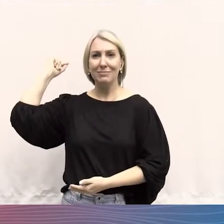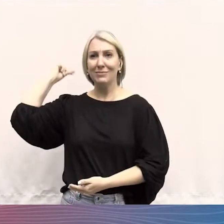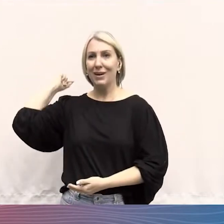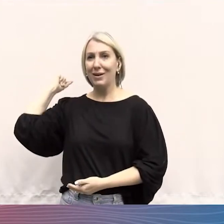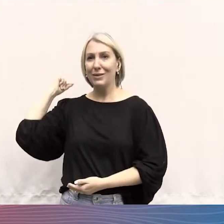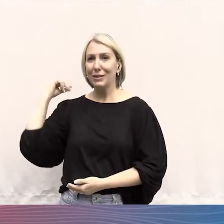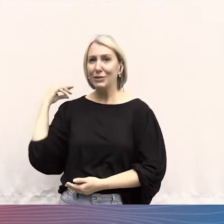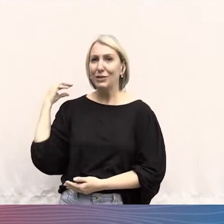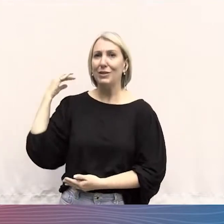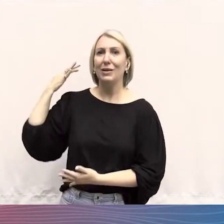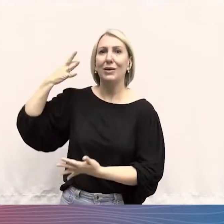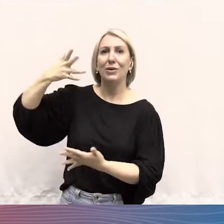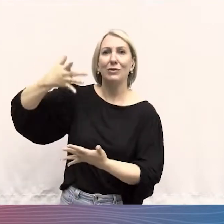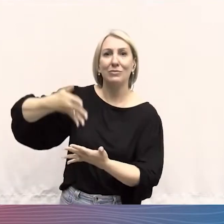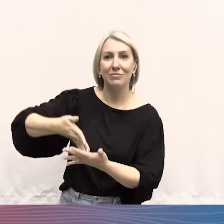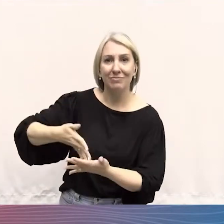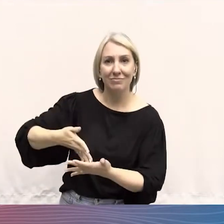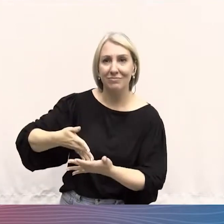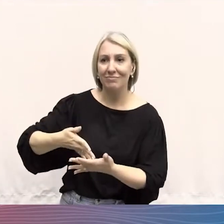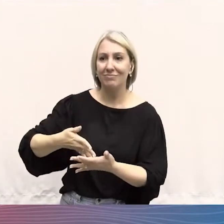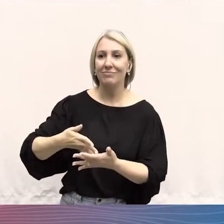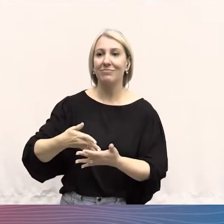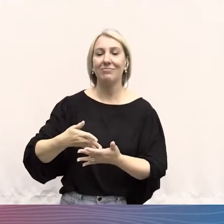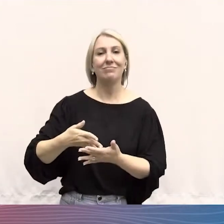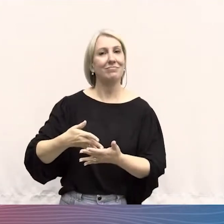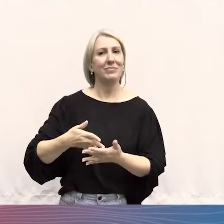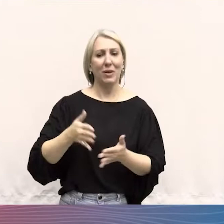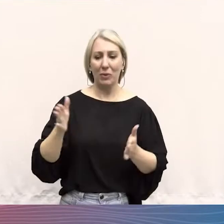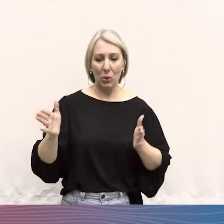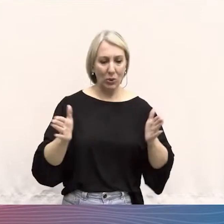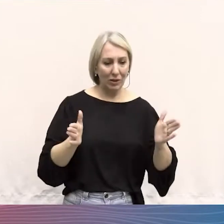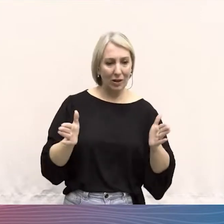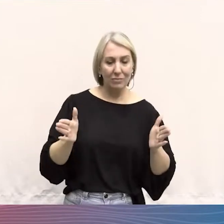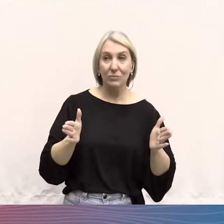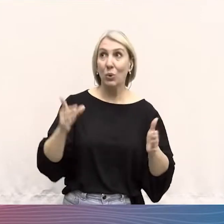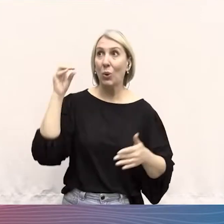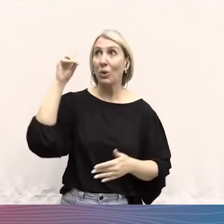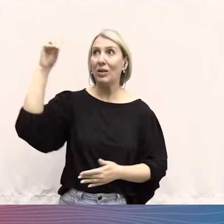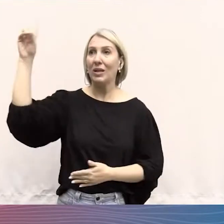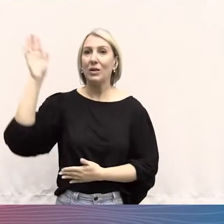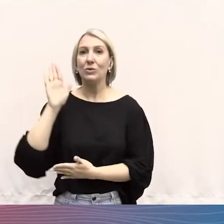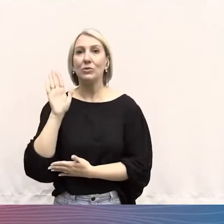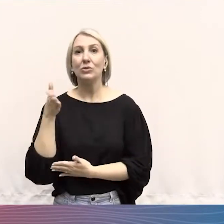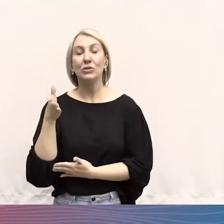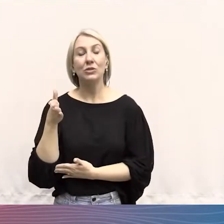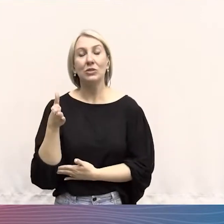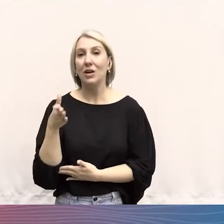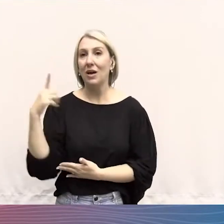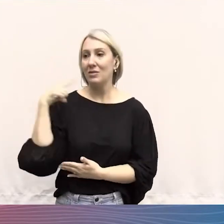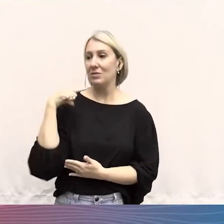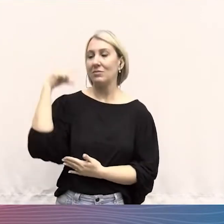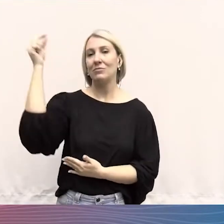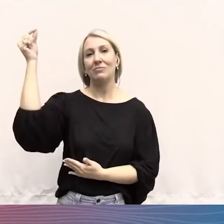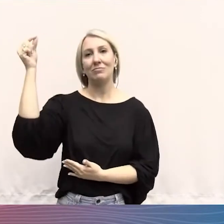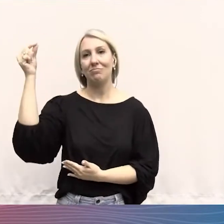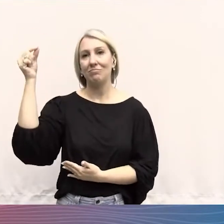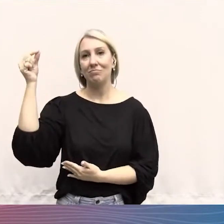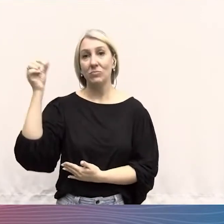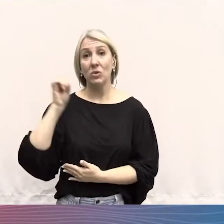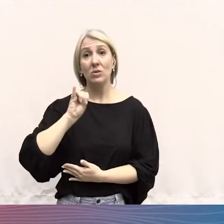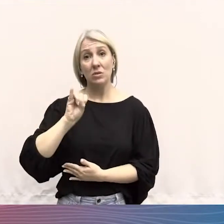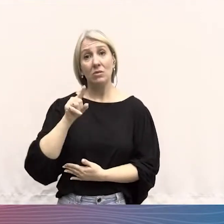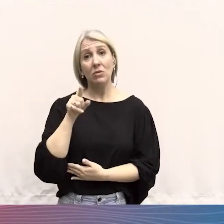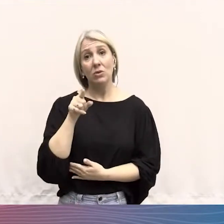está predestinado e o outro não está predestinado. Não é. Depende da sua fé. Se você